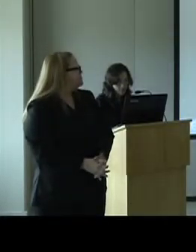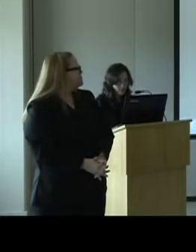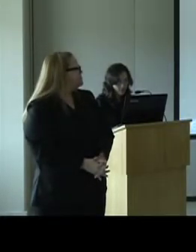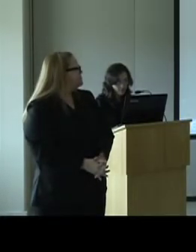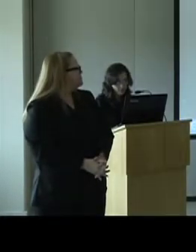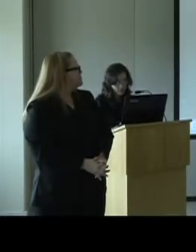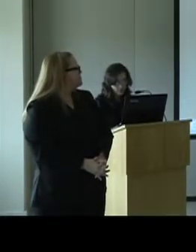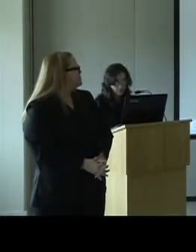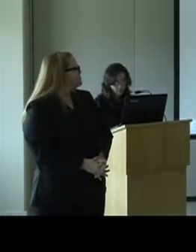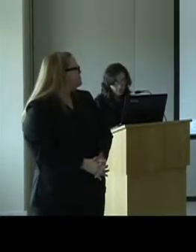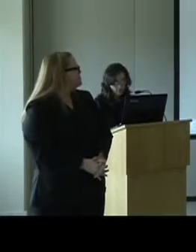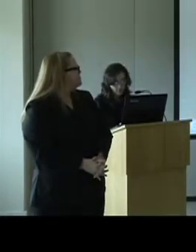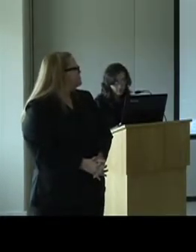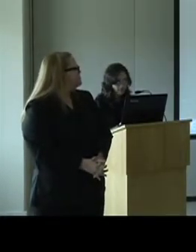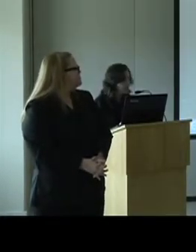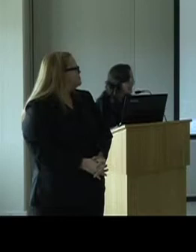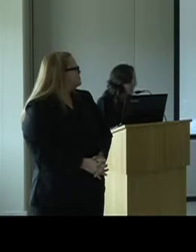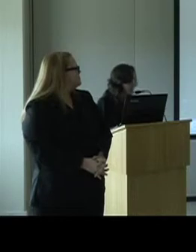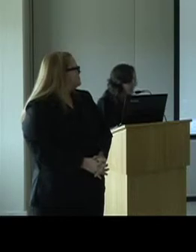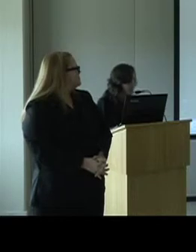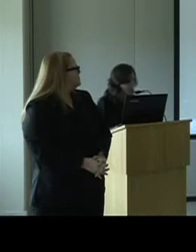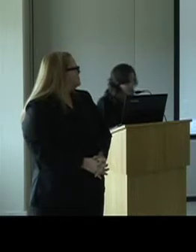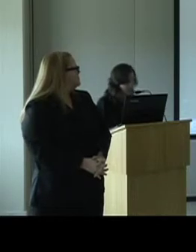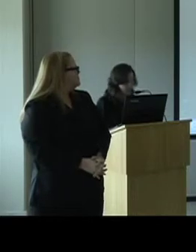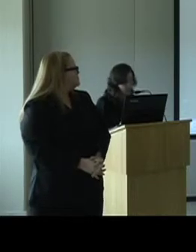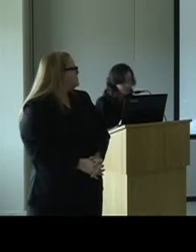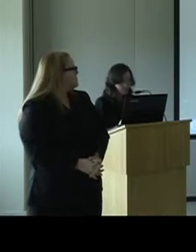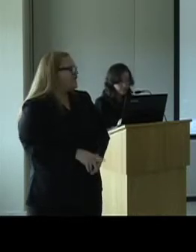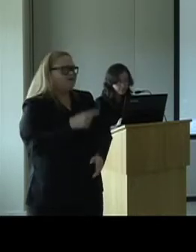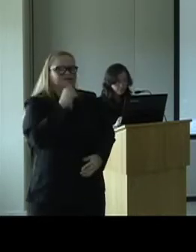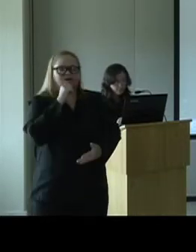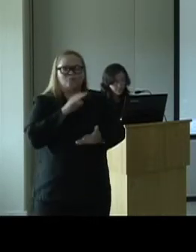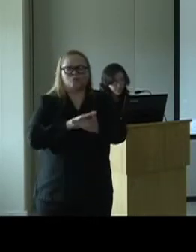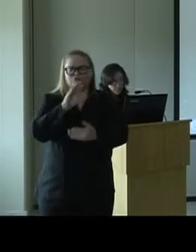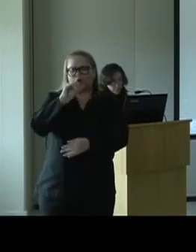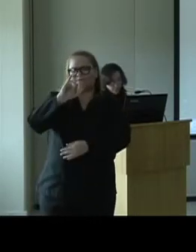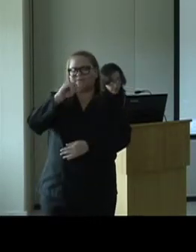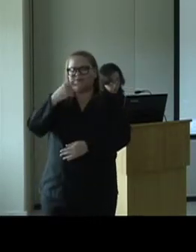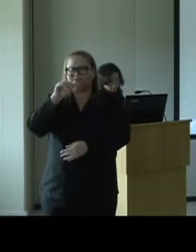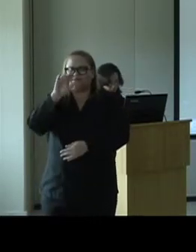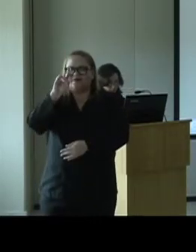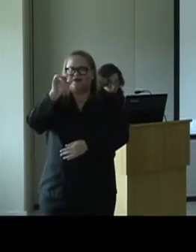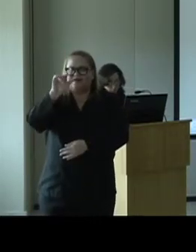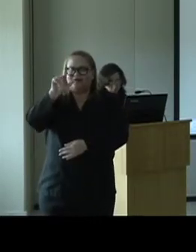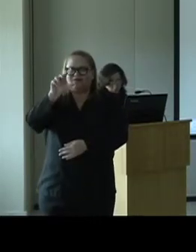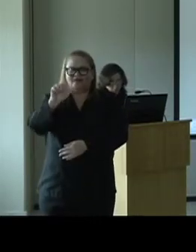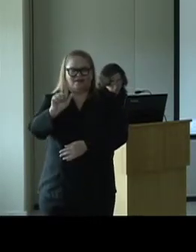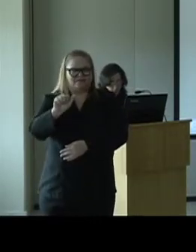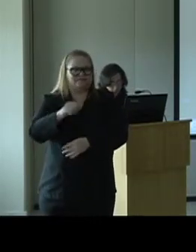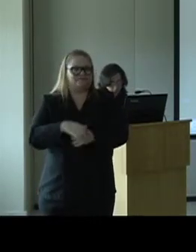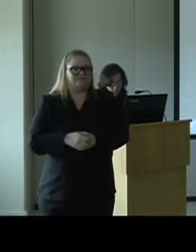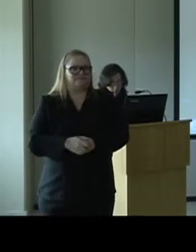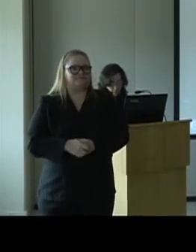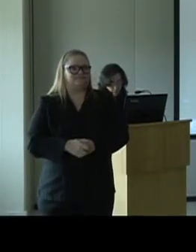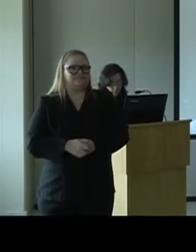Los sueños de uno, siempre los sueños están en Él es el esposo de Migdalia. Pero en que se hagan realidad,